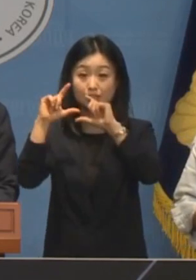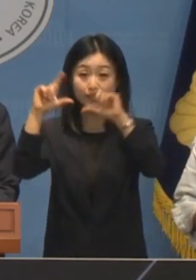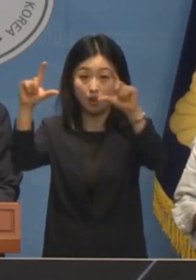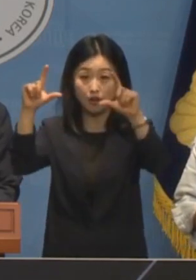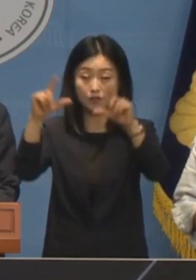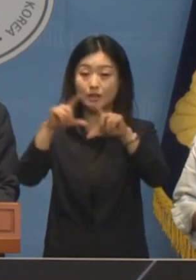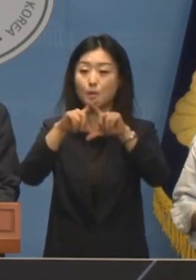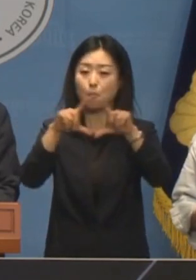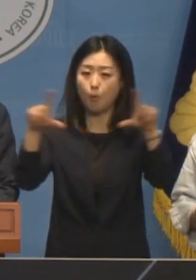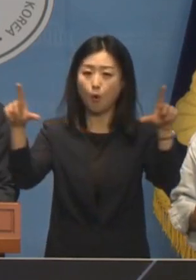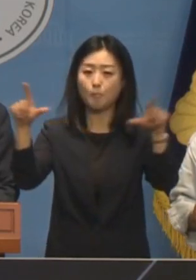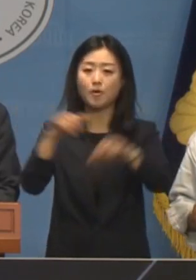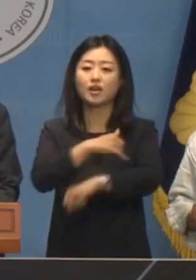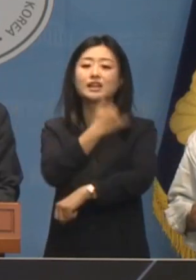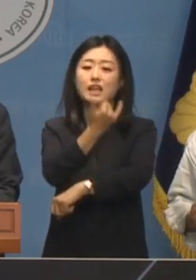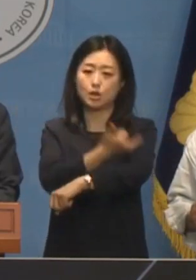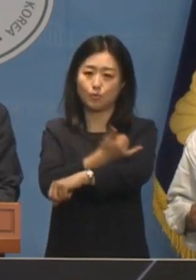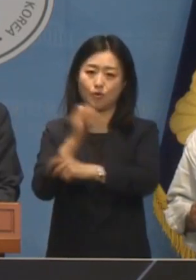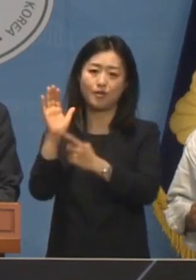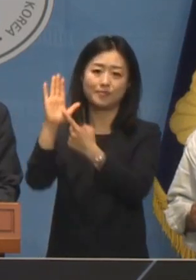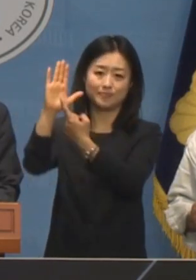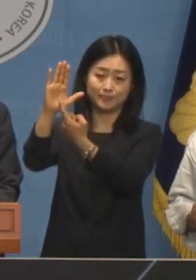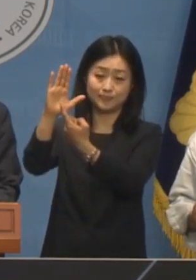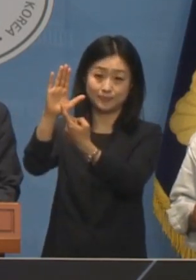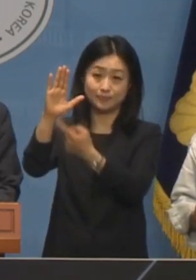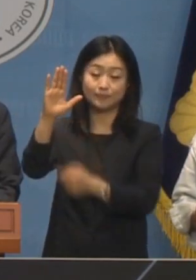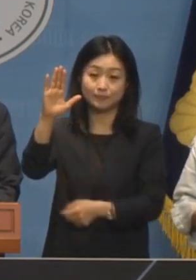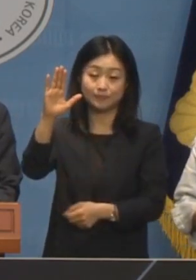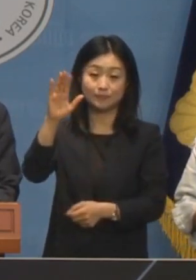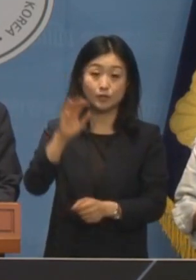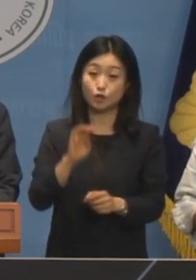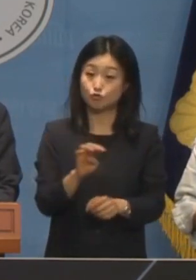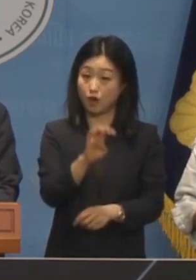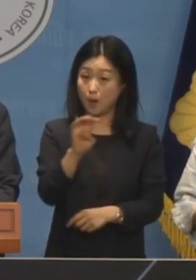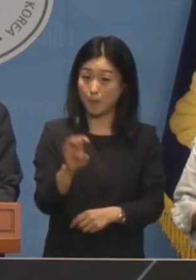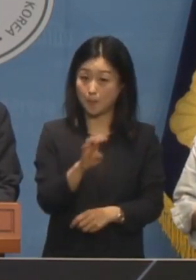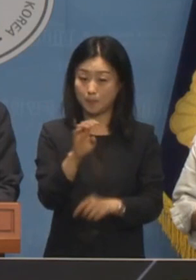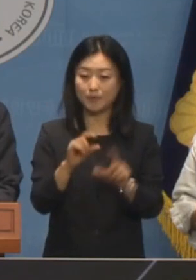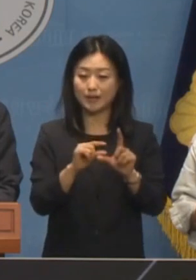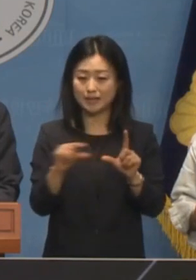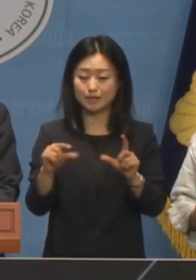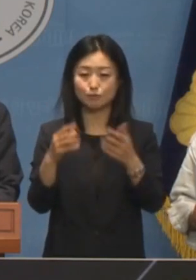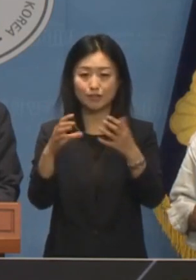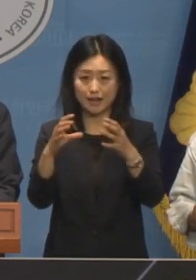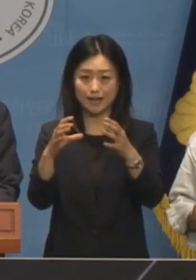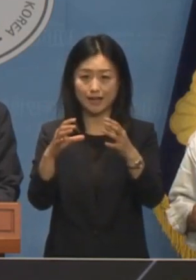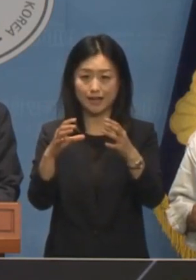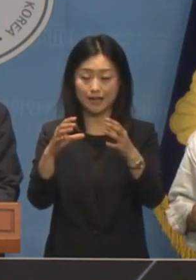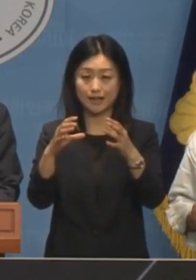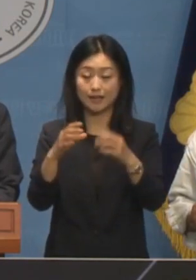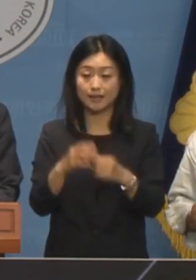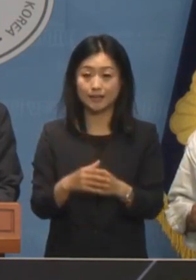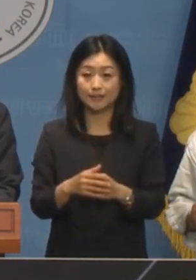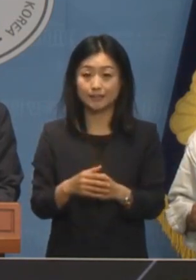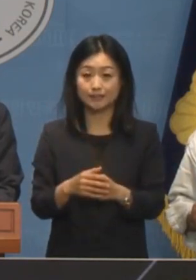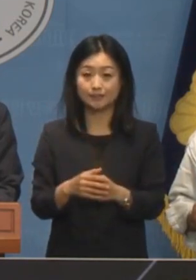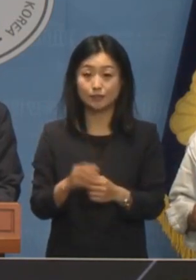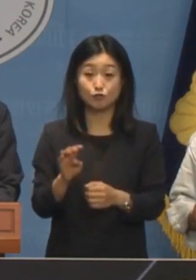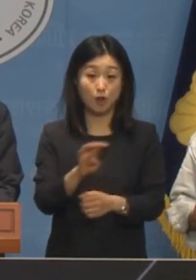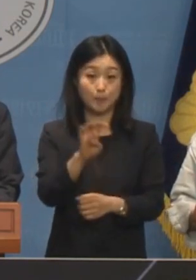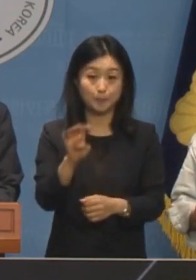보편 인권을 강조하고 있는데 유럽의 일부 나라들이, 서유럽의